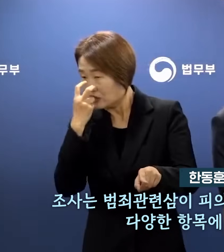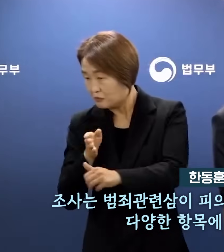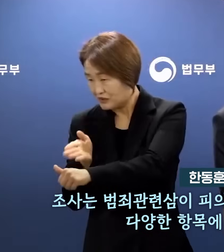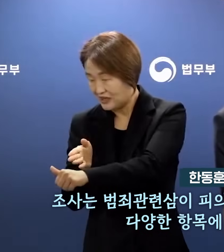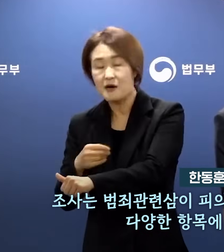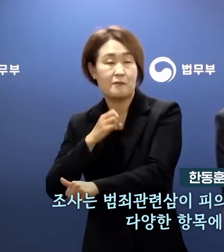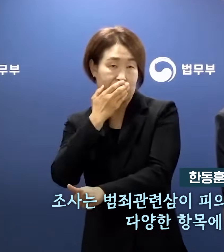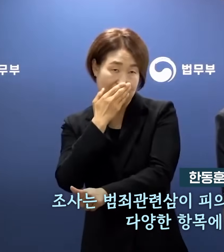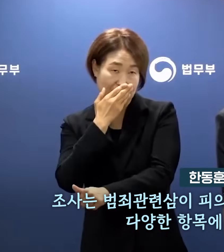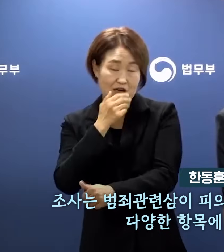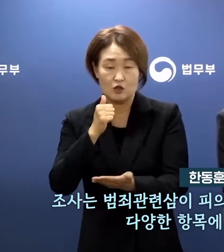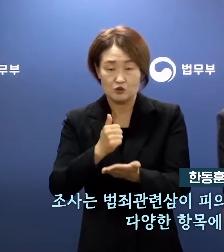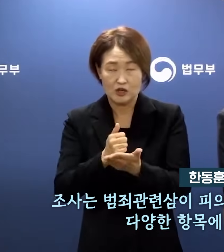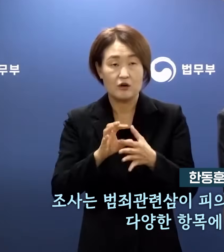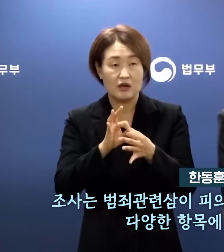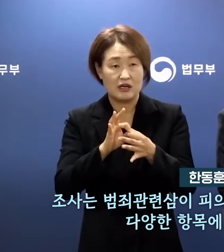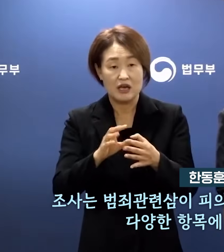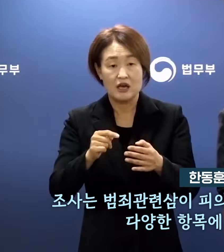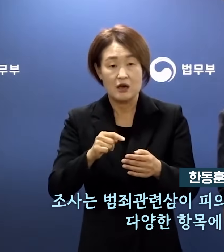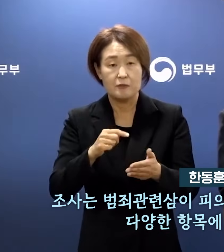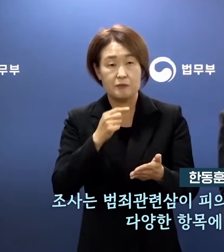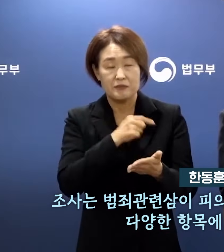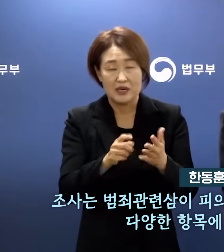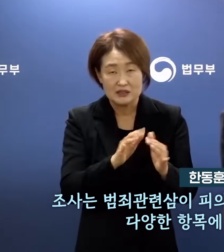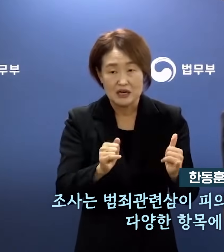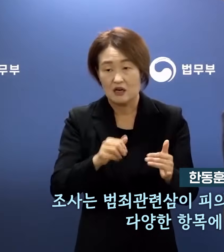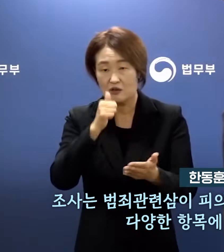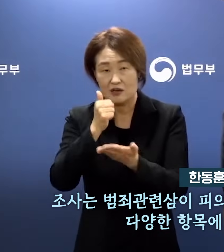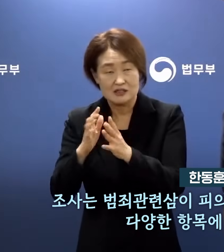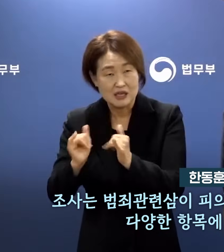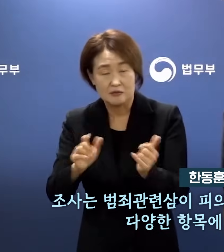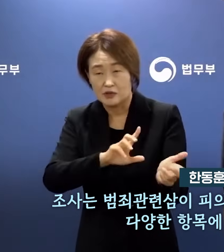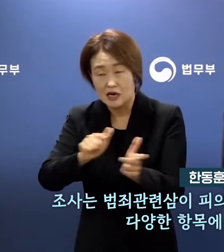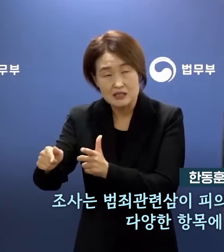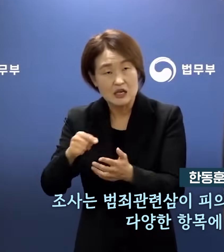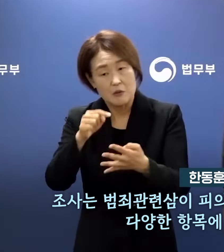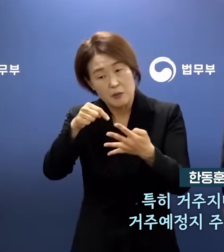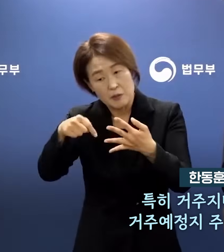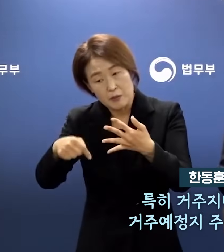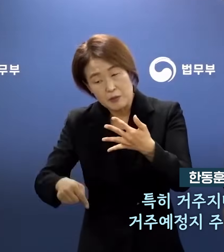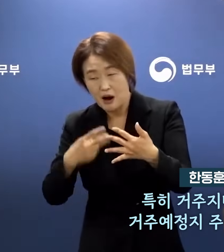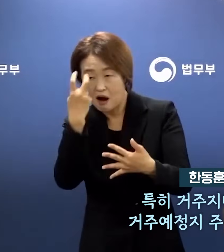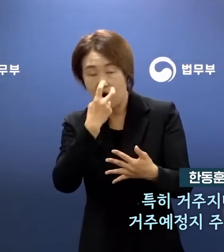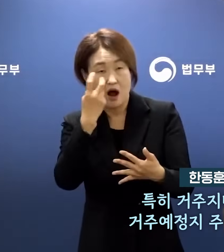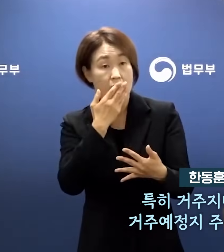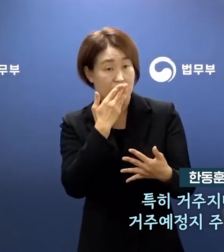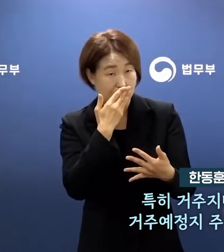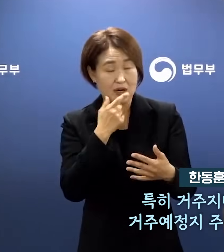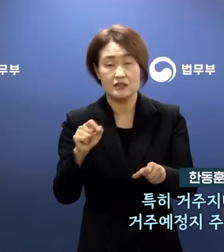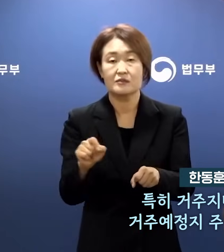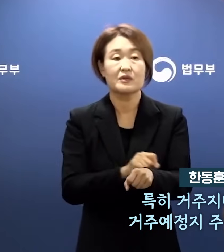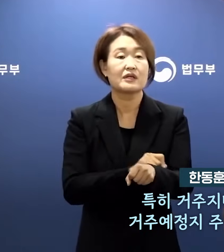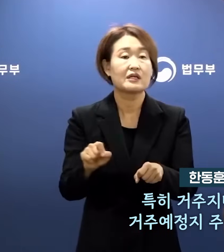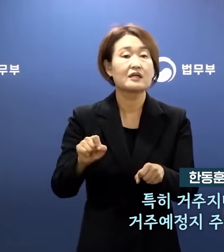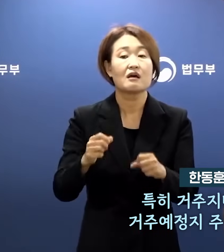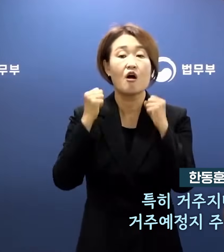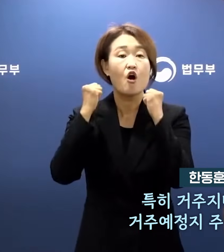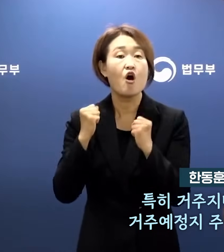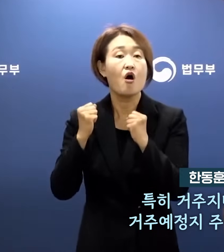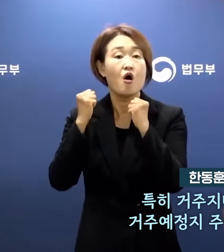조사는 범죄 관련 사항 및 피해자 관련 사항, 범죄자 관련 사항 등 다양한 항목에 대해서 이루어지며 특히